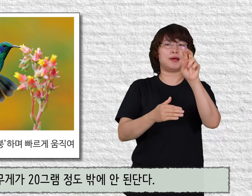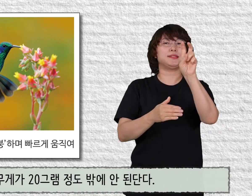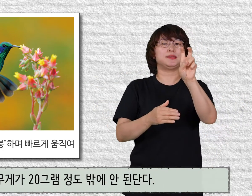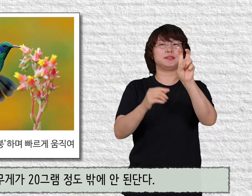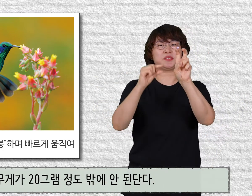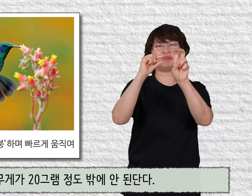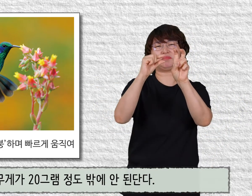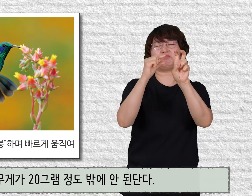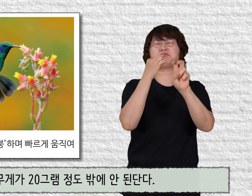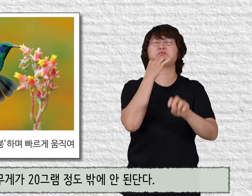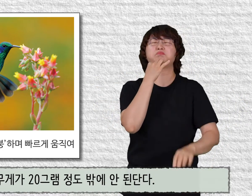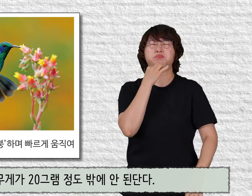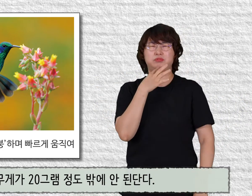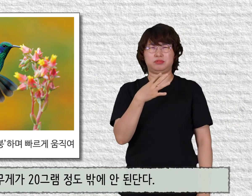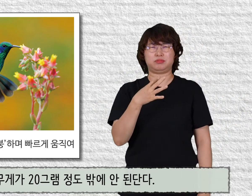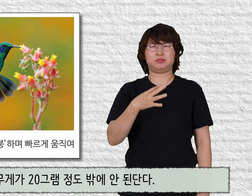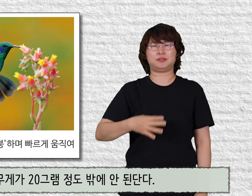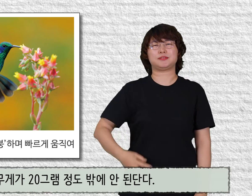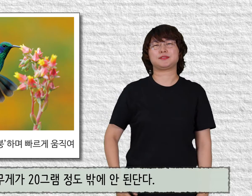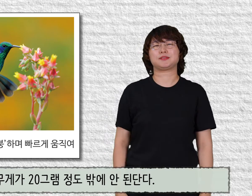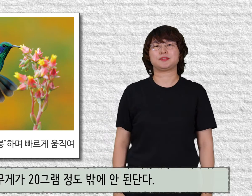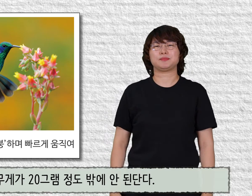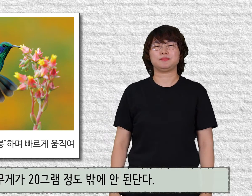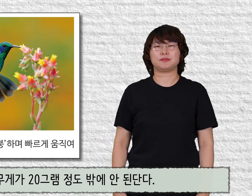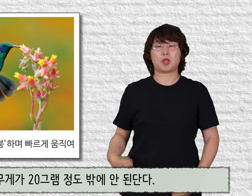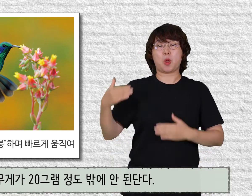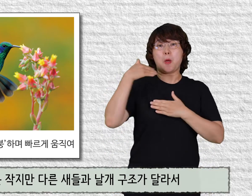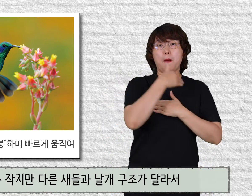몸무게가 20g 정도밖에 안 된단다.